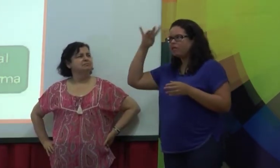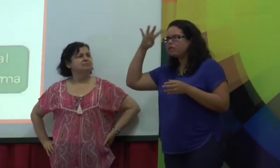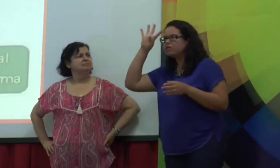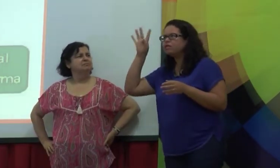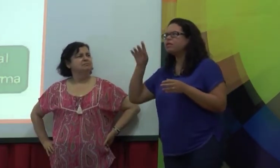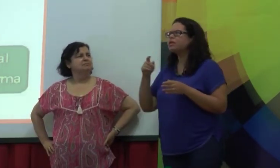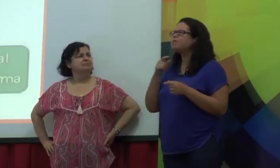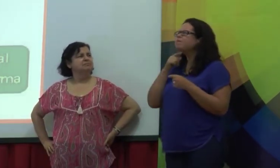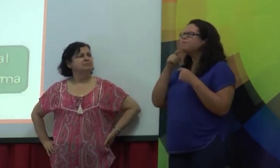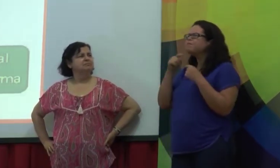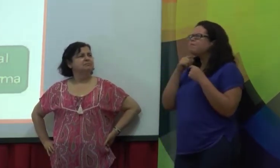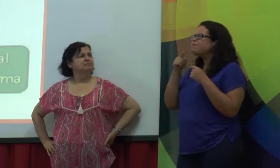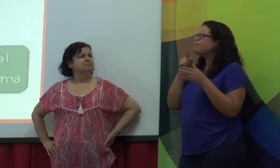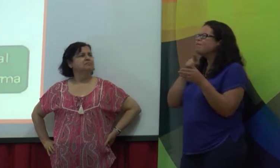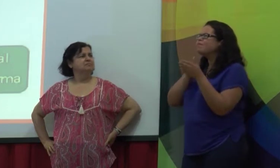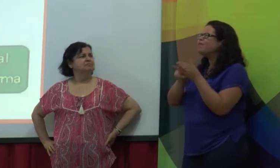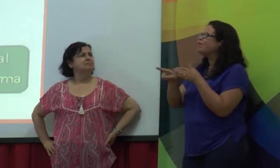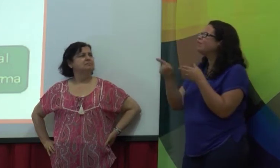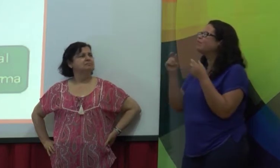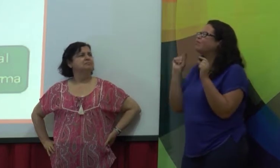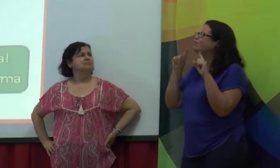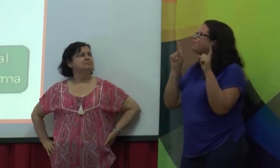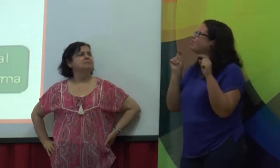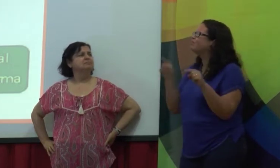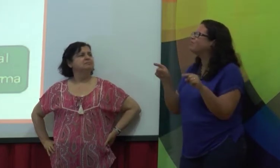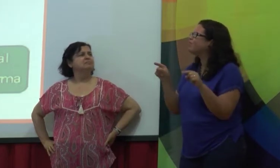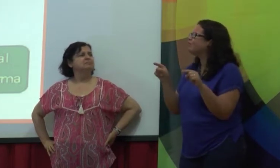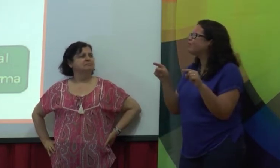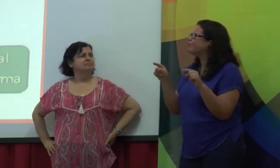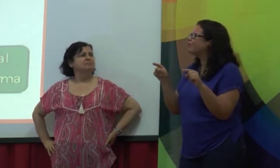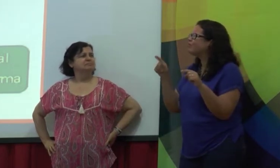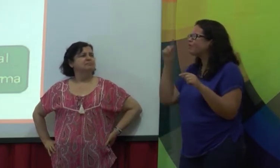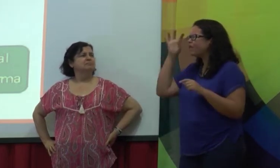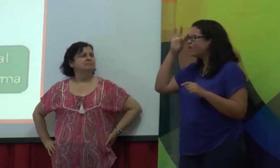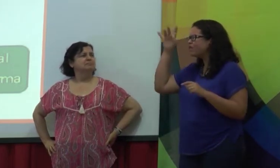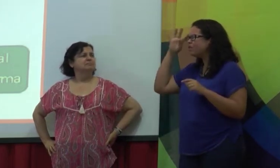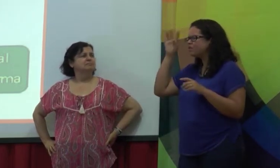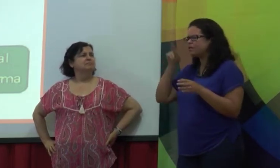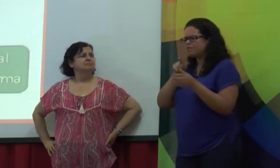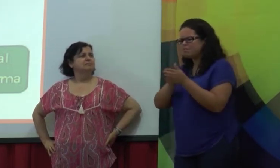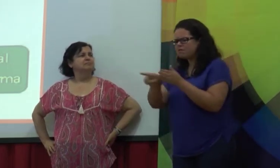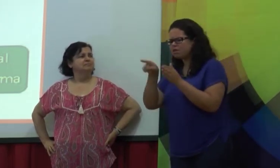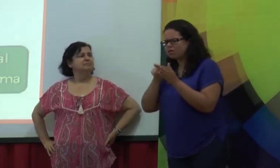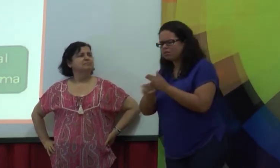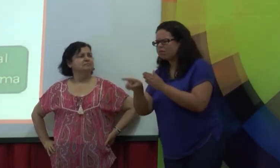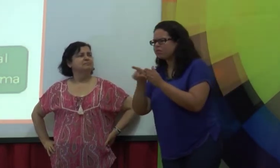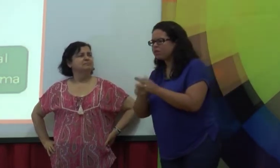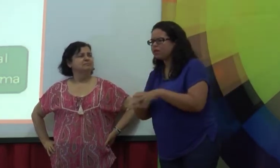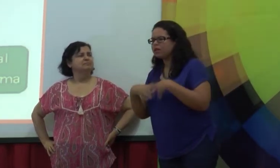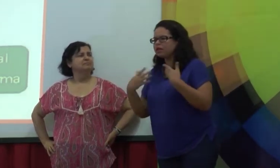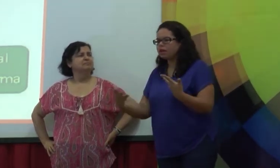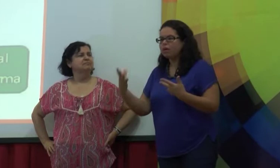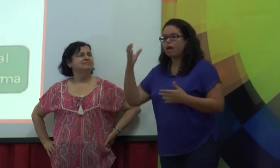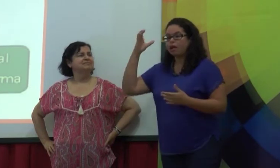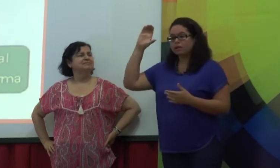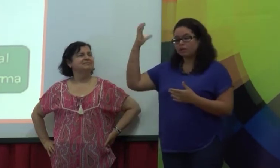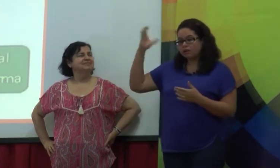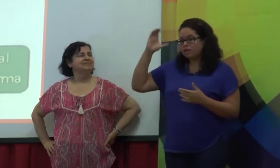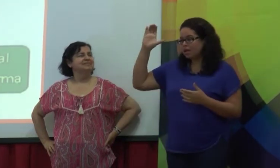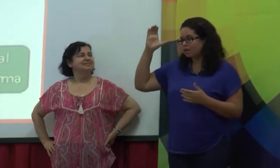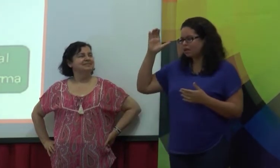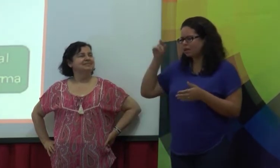entendem bem o que seria a filosofia. Vou perguntar o que significa isso. Né? Então,